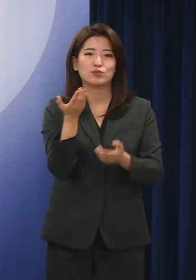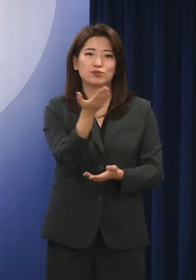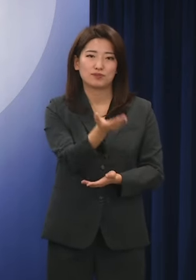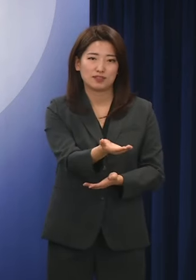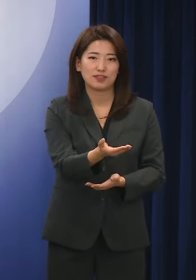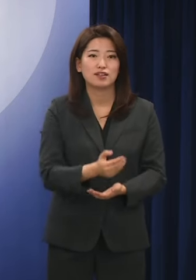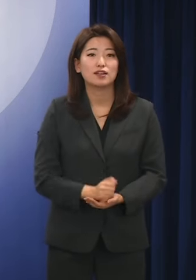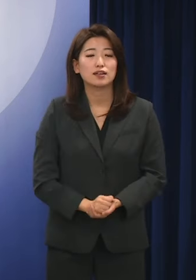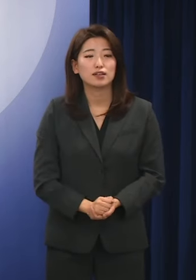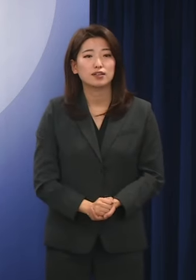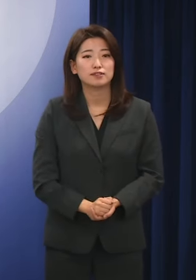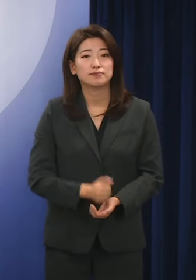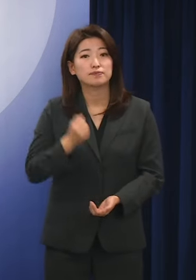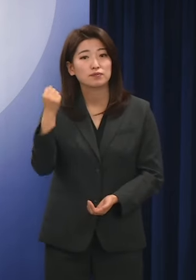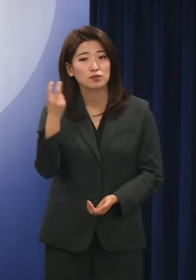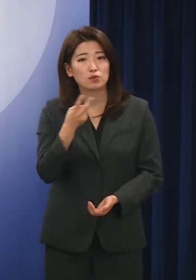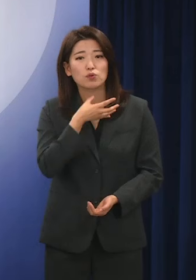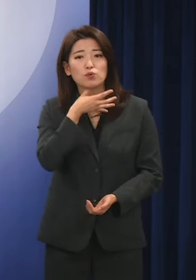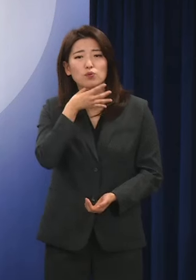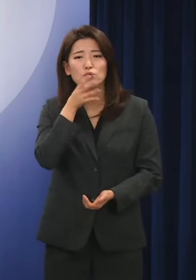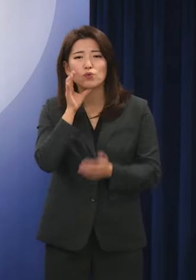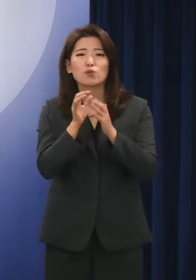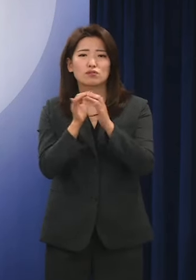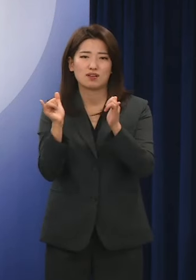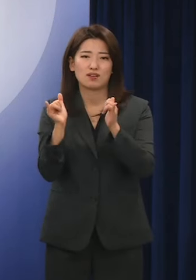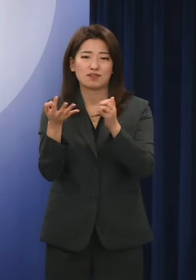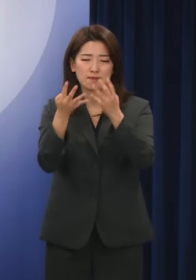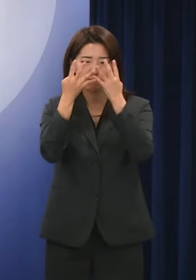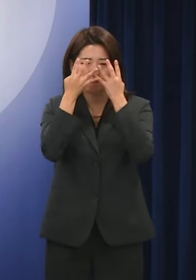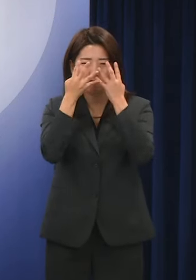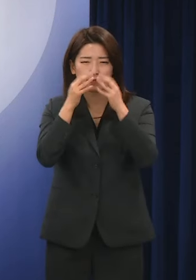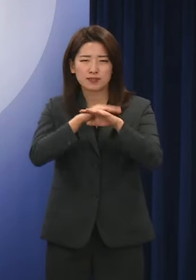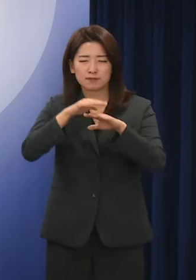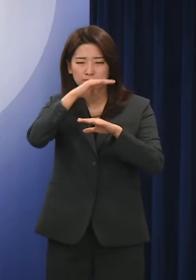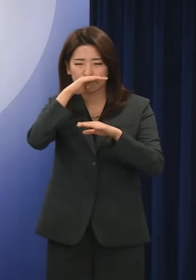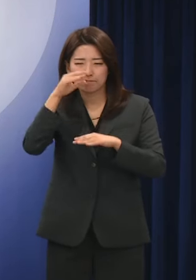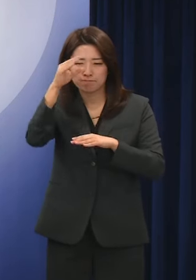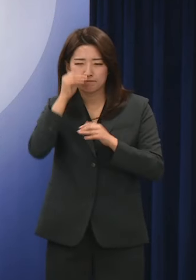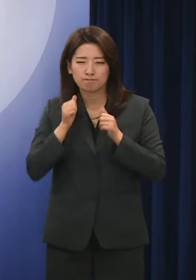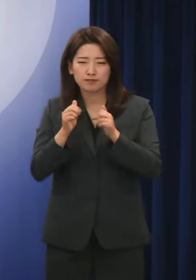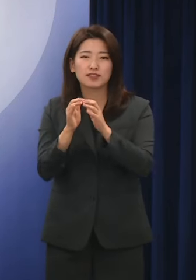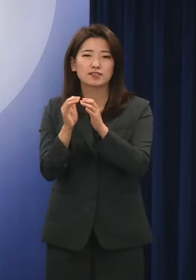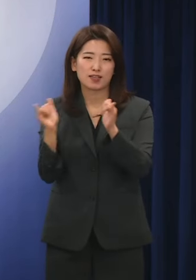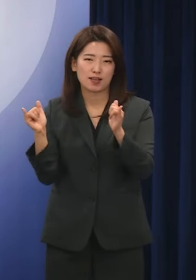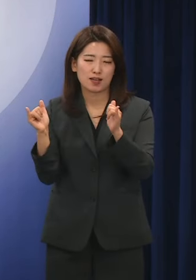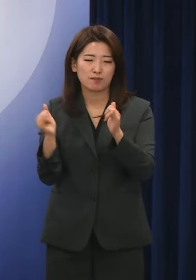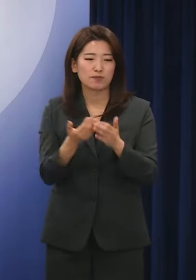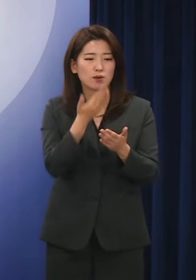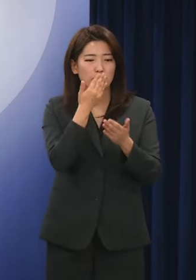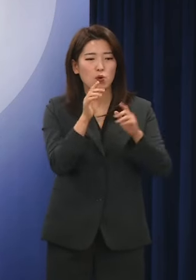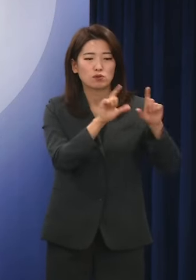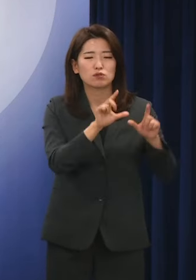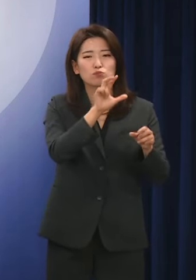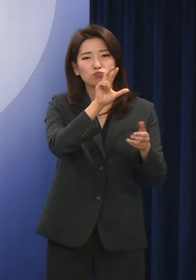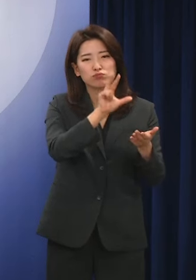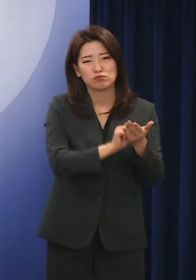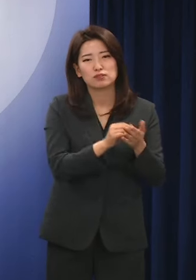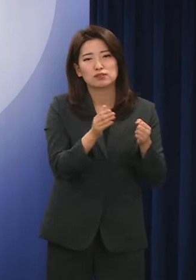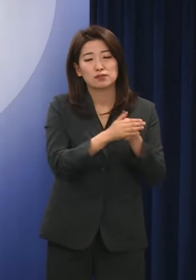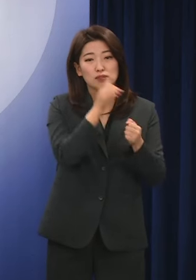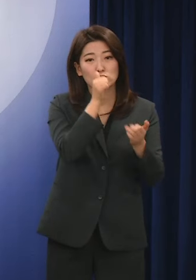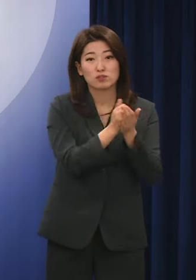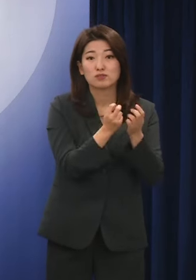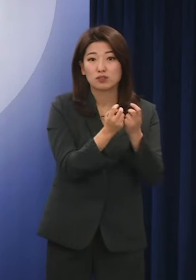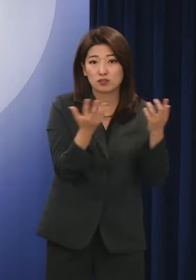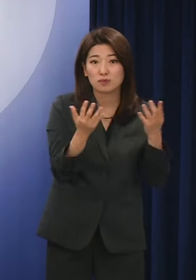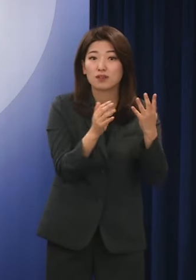인도주의적 관점에서 고령인 모범 수용자, 생계형 소액 절도범 등 4명에 대해 형 집행률